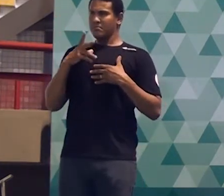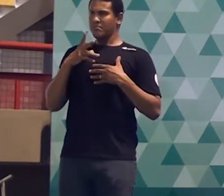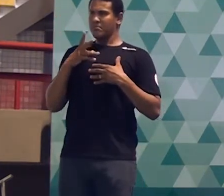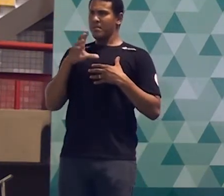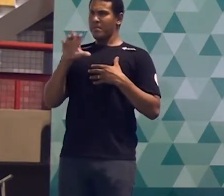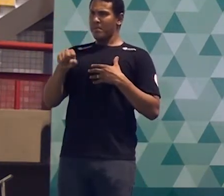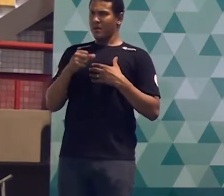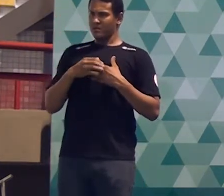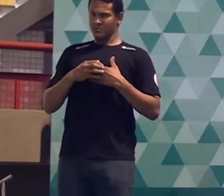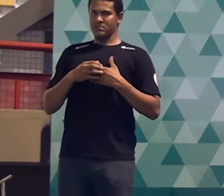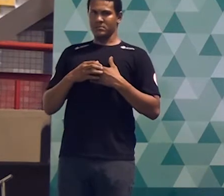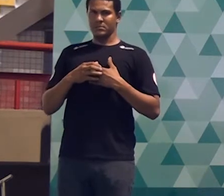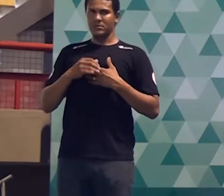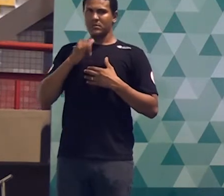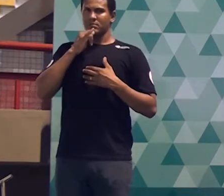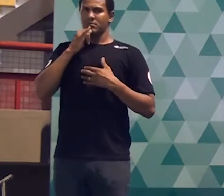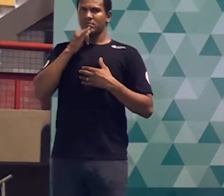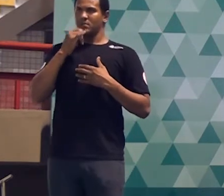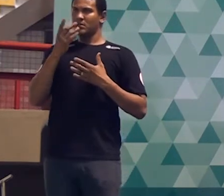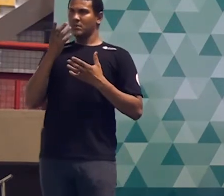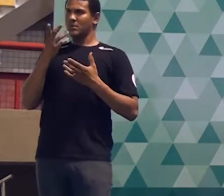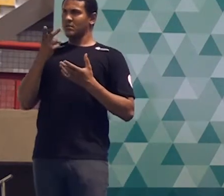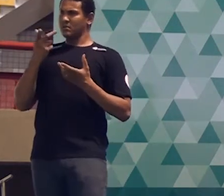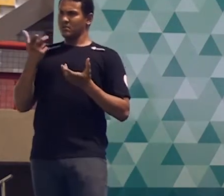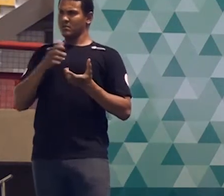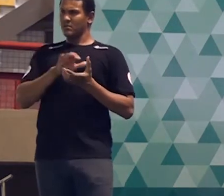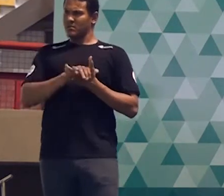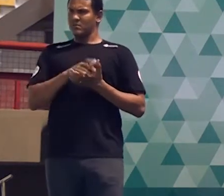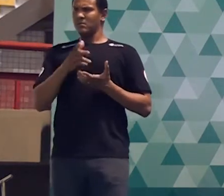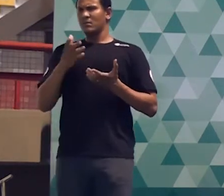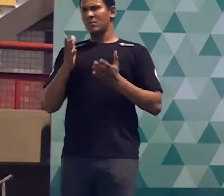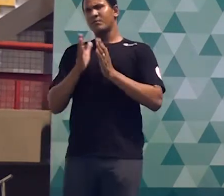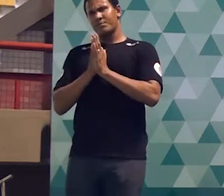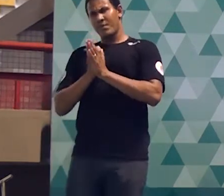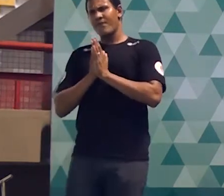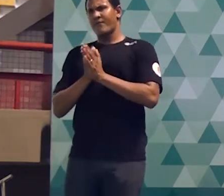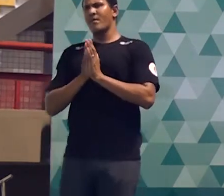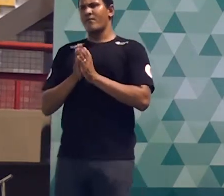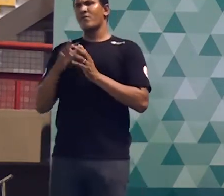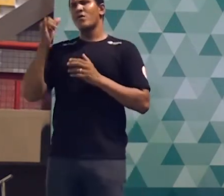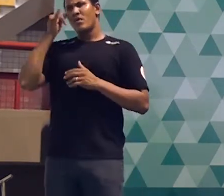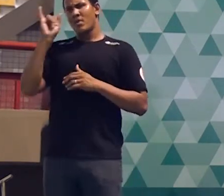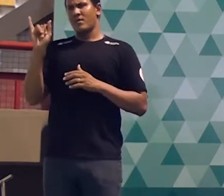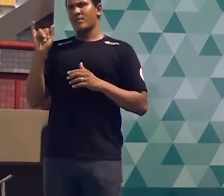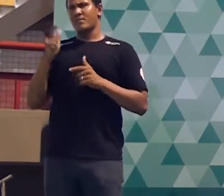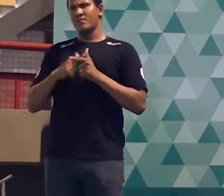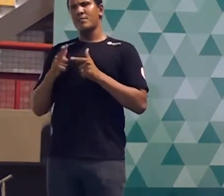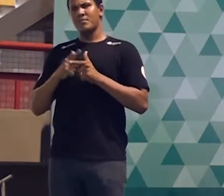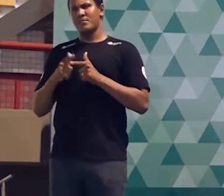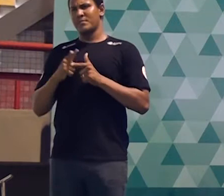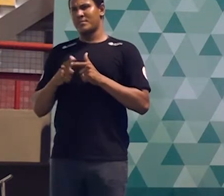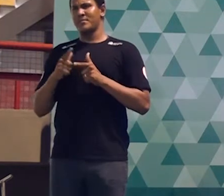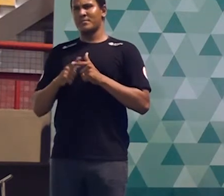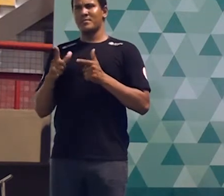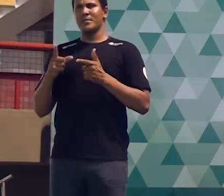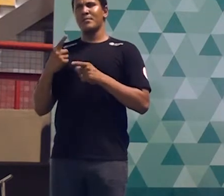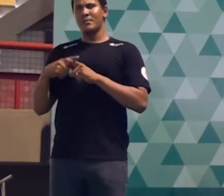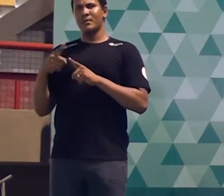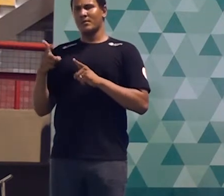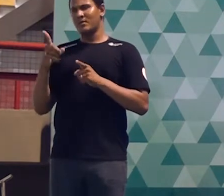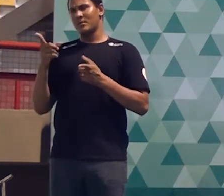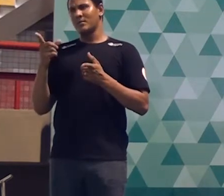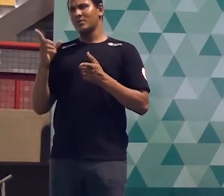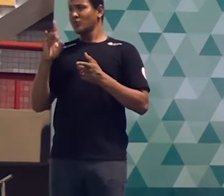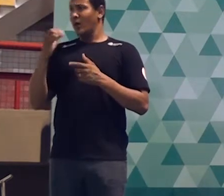o que Deus uniu, que Facebook não separe, né? Então vocês, quando mandarem convite, digam só quem é, para saber que eu conheço, que vai ser um